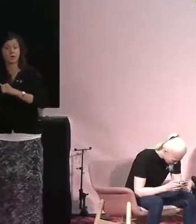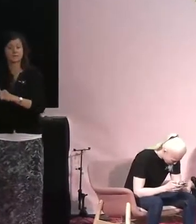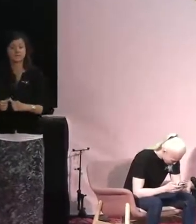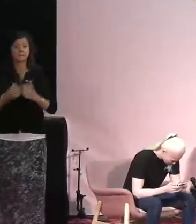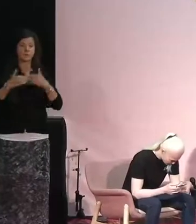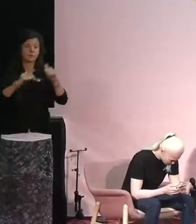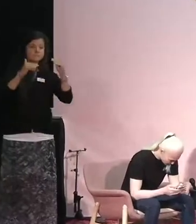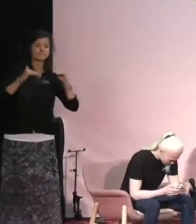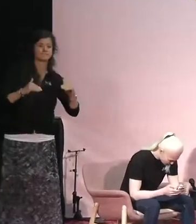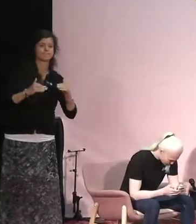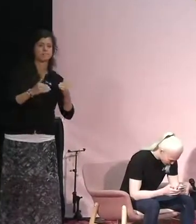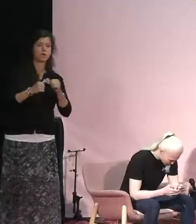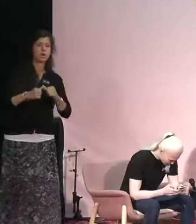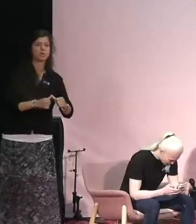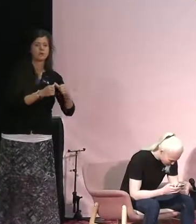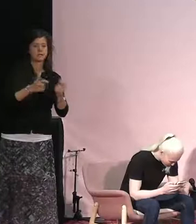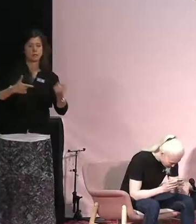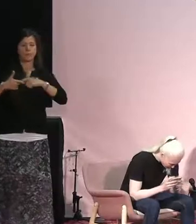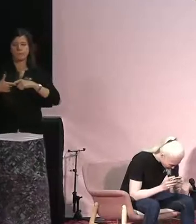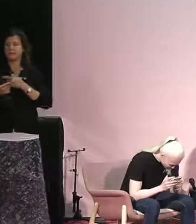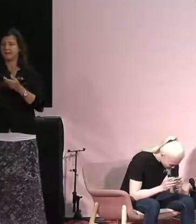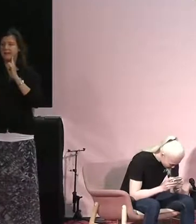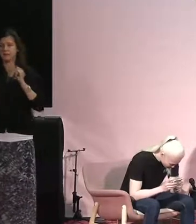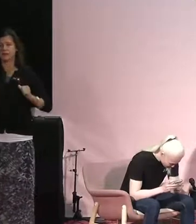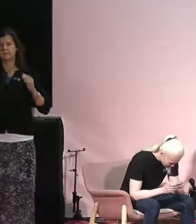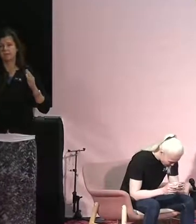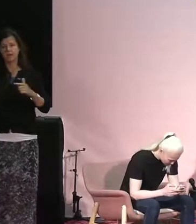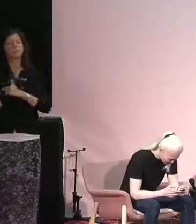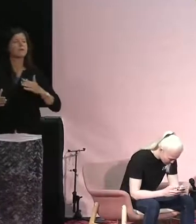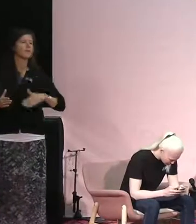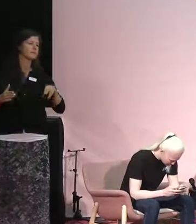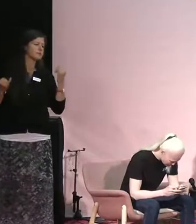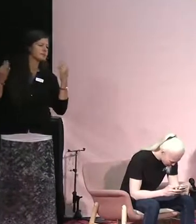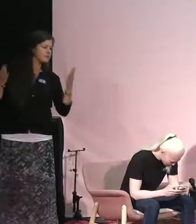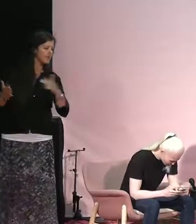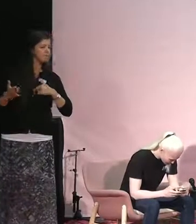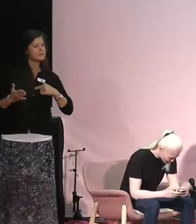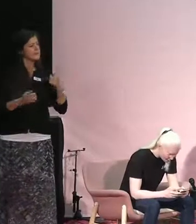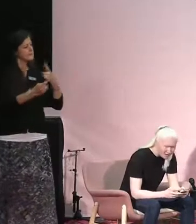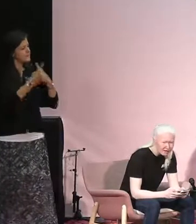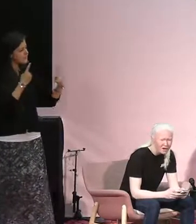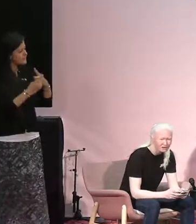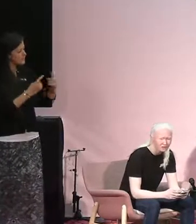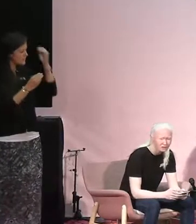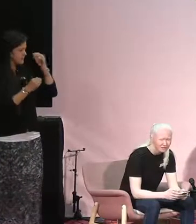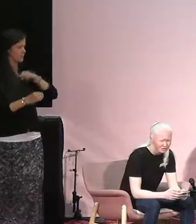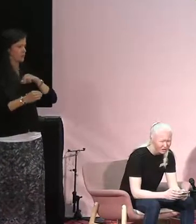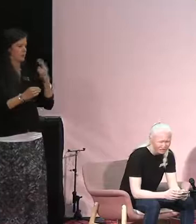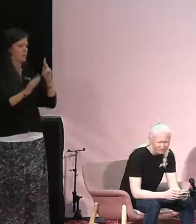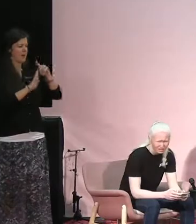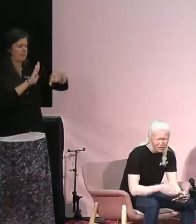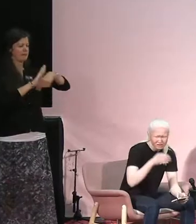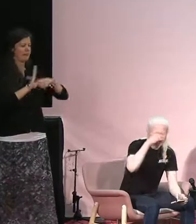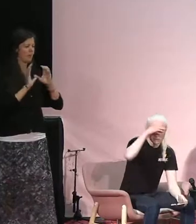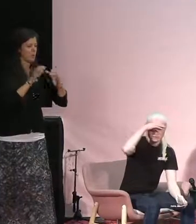alltid som självklart. Det hoppas vi på att ändra idag, och jag tror att vi kommer ha ett högintressant och lärorikt halvtimme framför